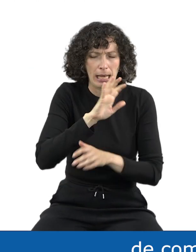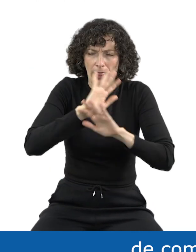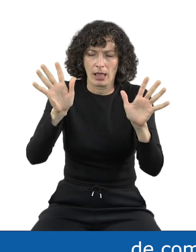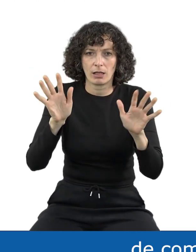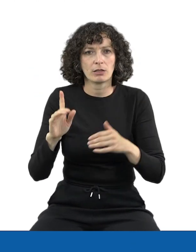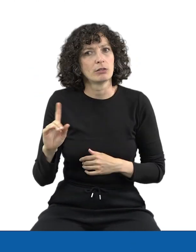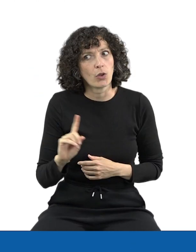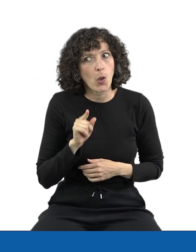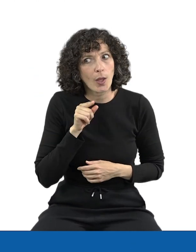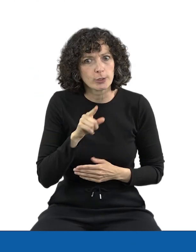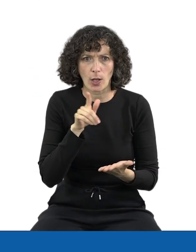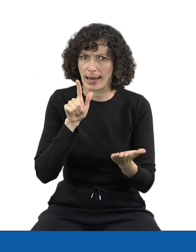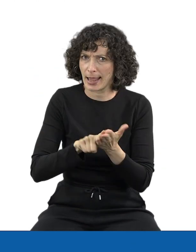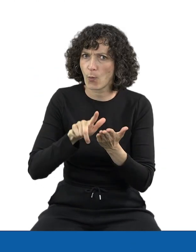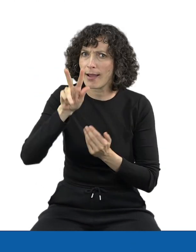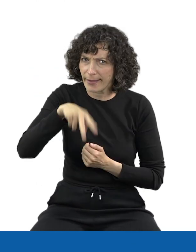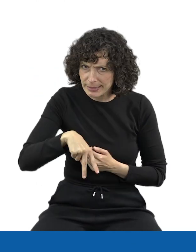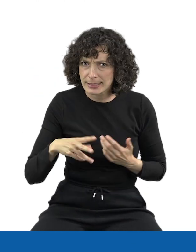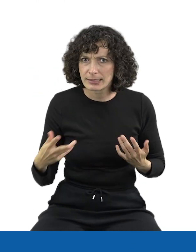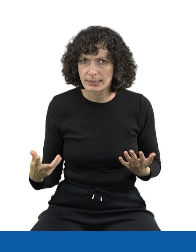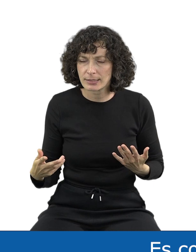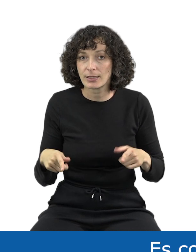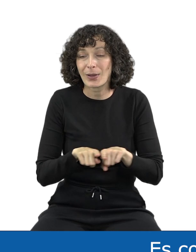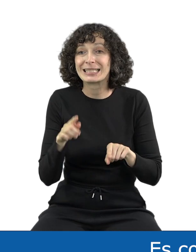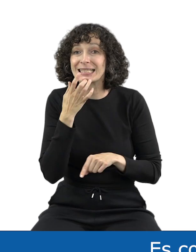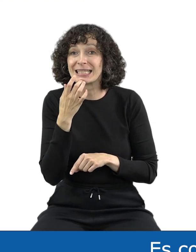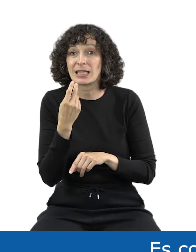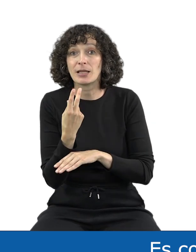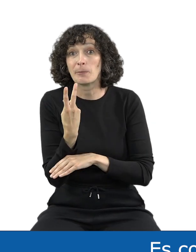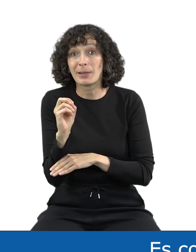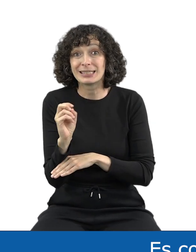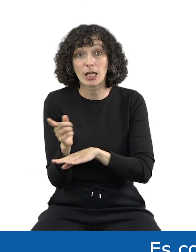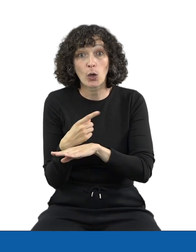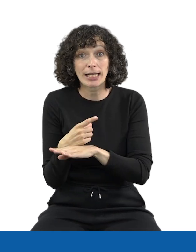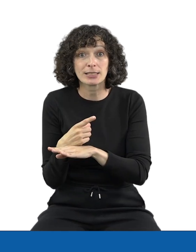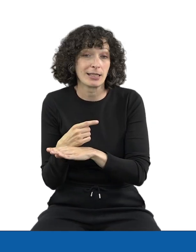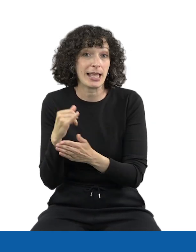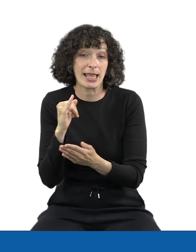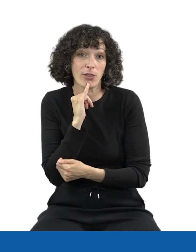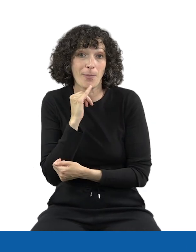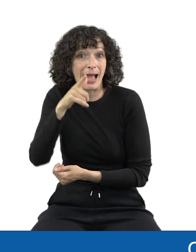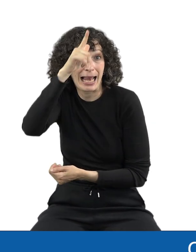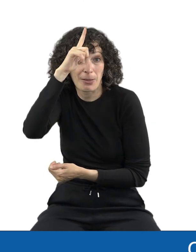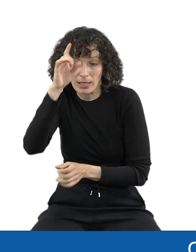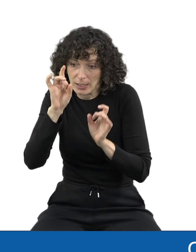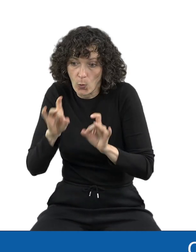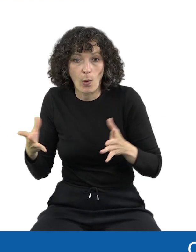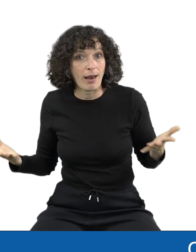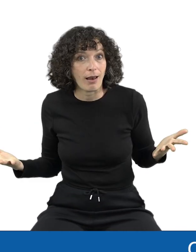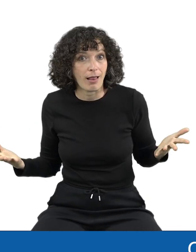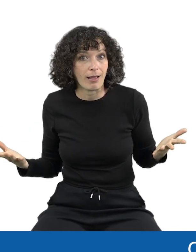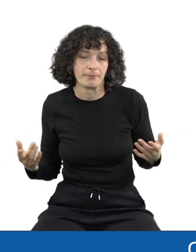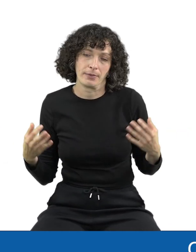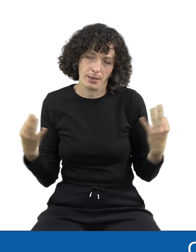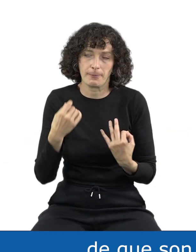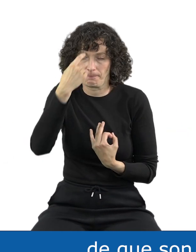y poca cosa más, ¿no? Cuando les dices, bueno, esto es una lengua, es como si aprendes 20 horas de alemán. Quiero decir, hay